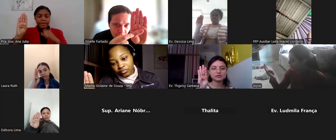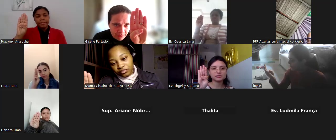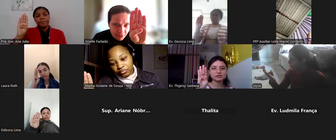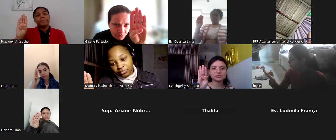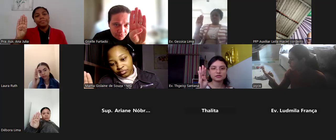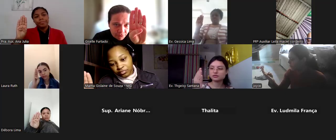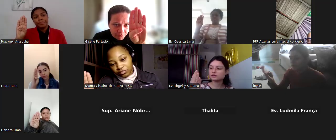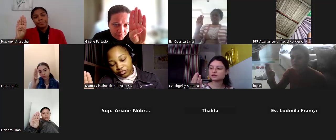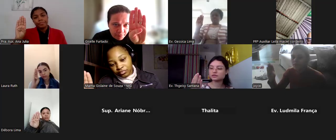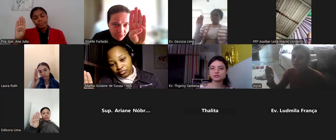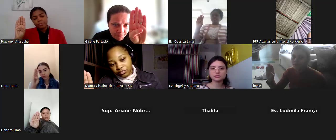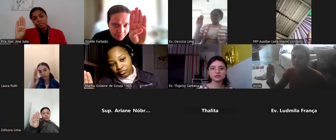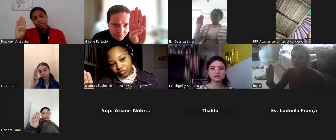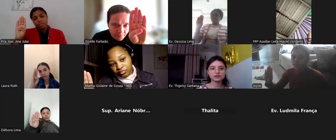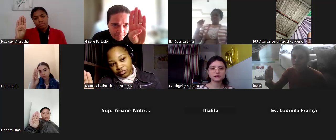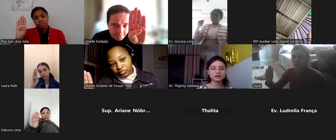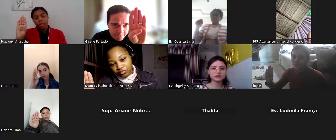da mão. B.